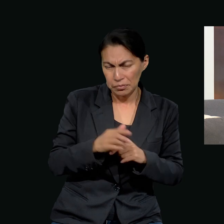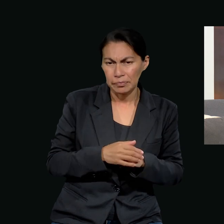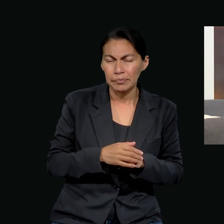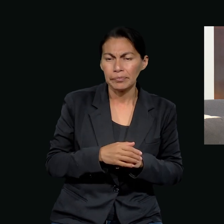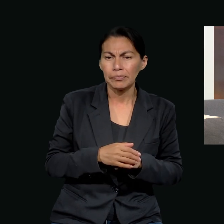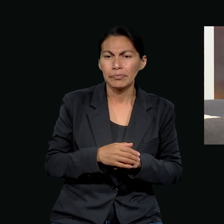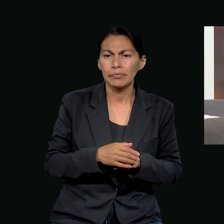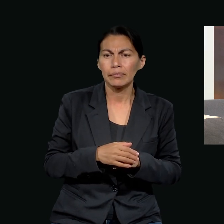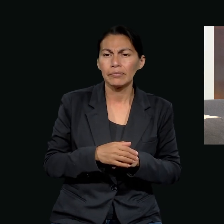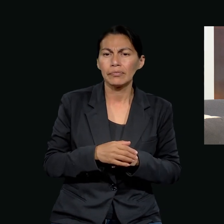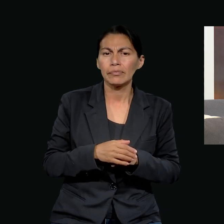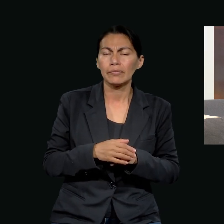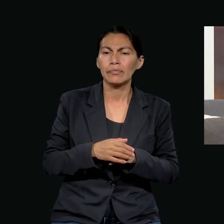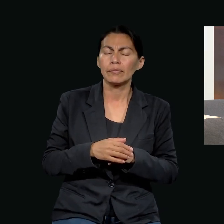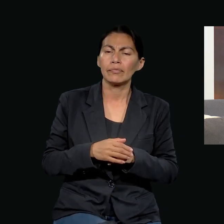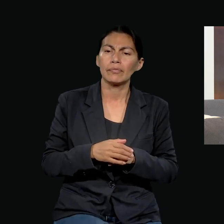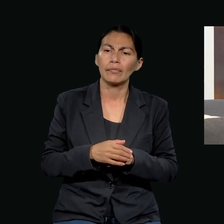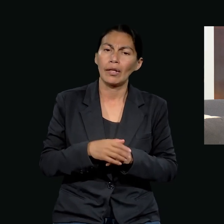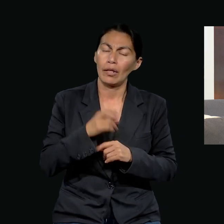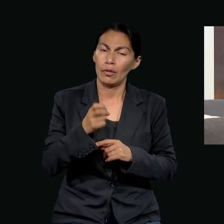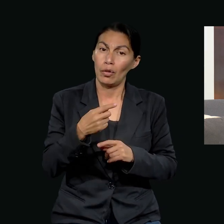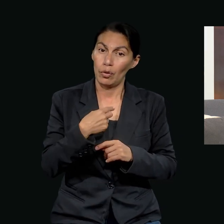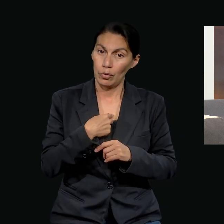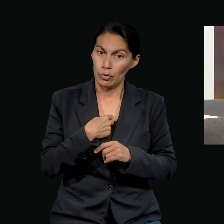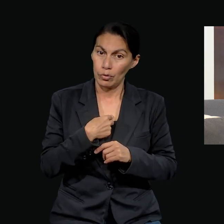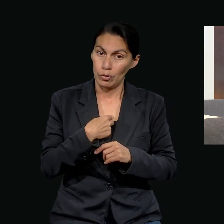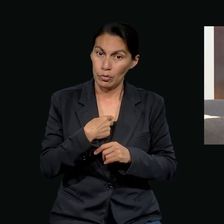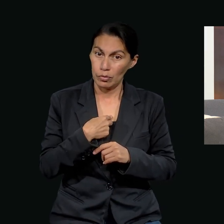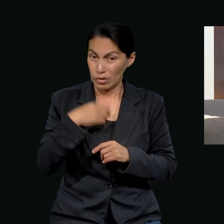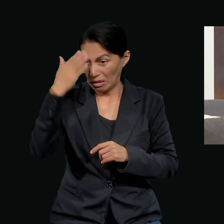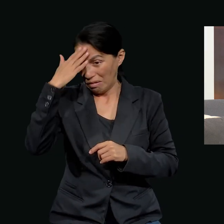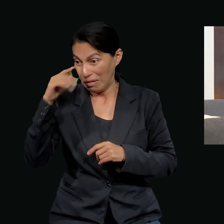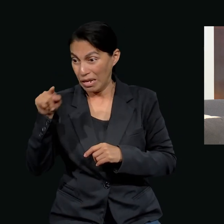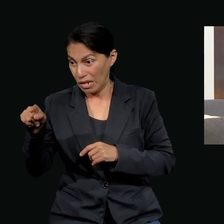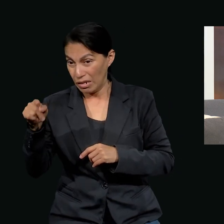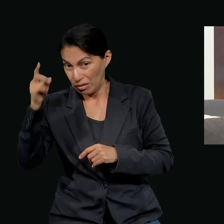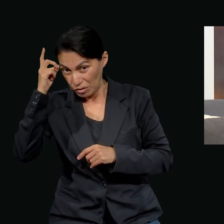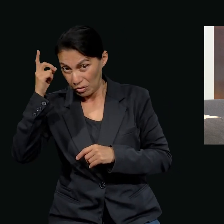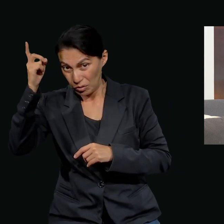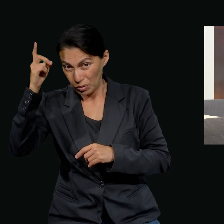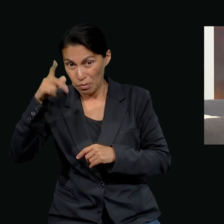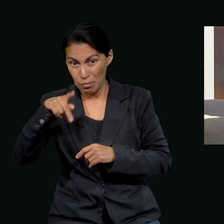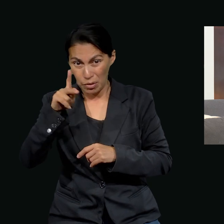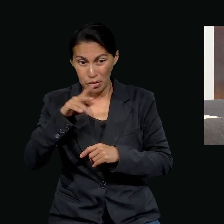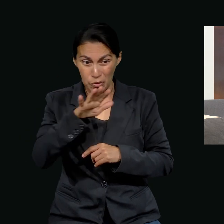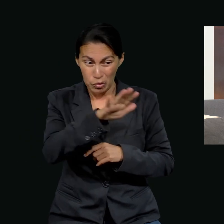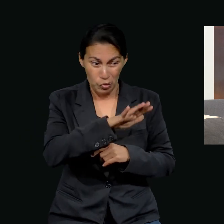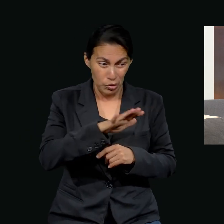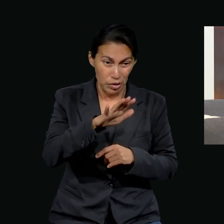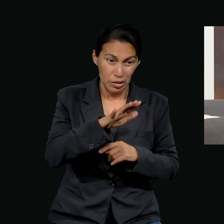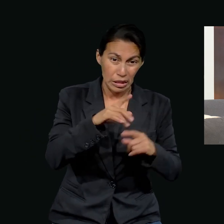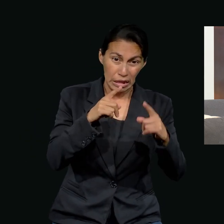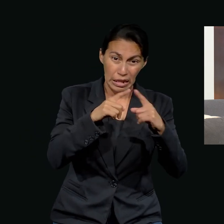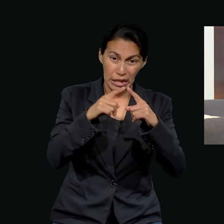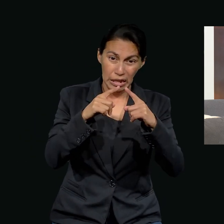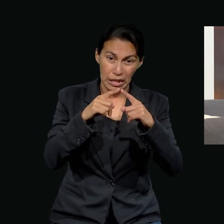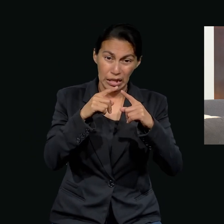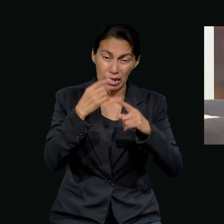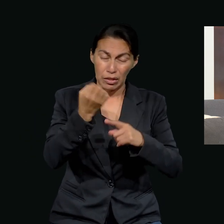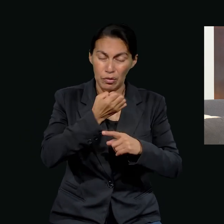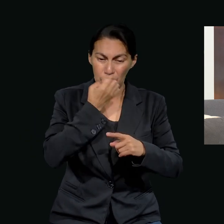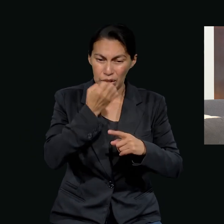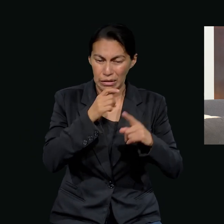la escuela. Y entonces yo tenía un concepto de Dios, pero después que se nacionalizaron las